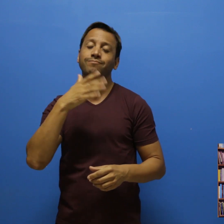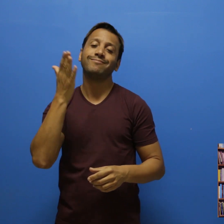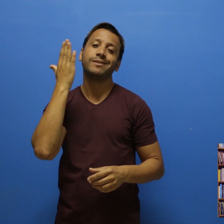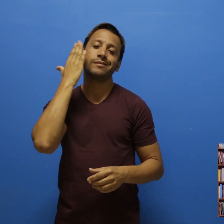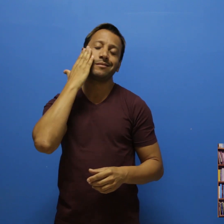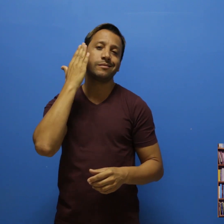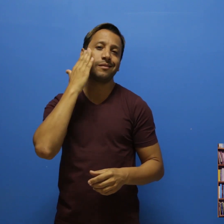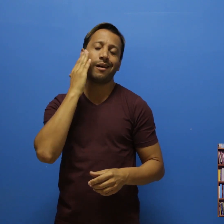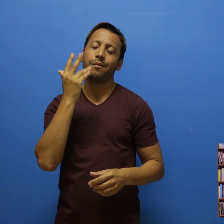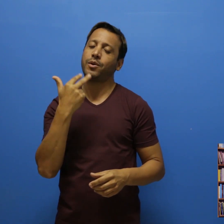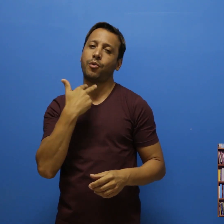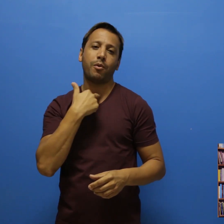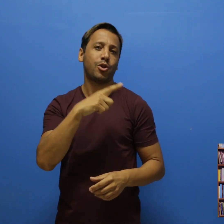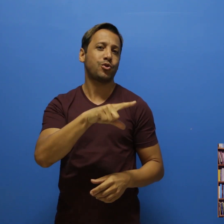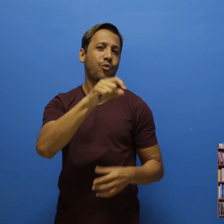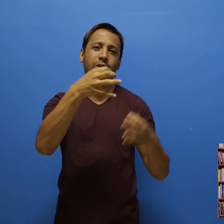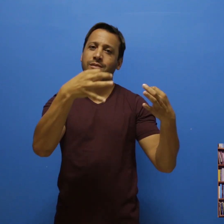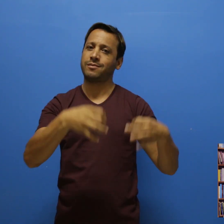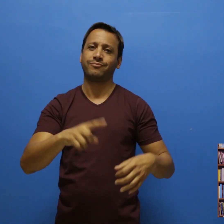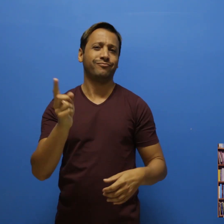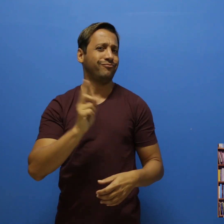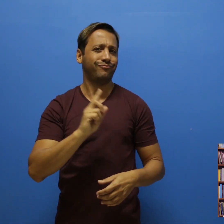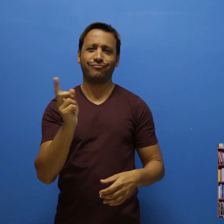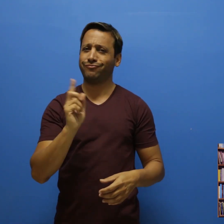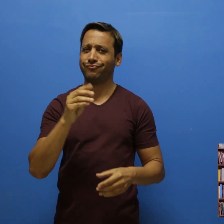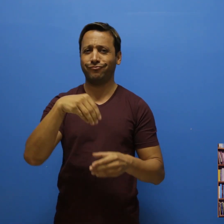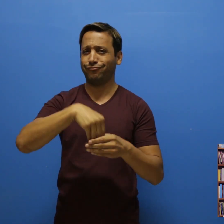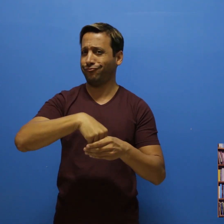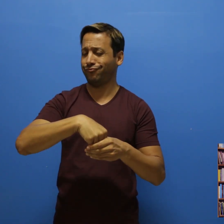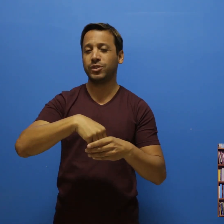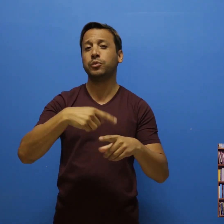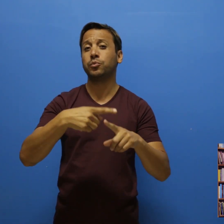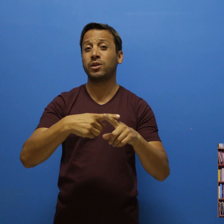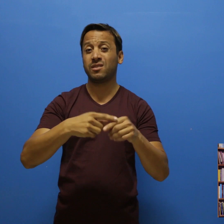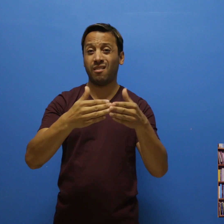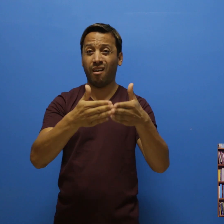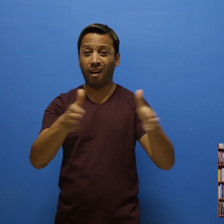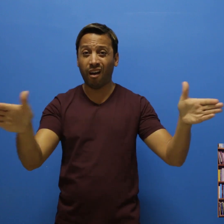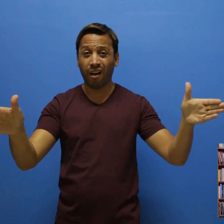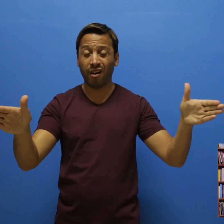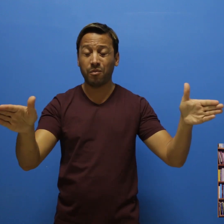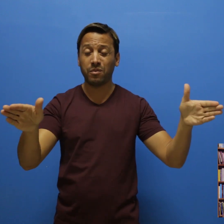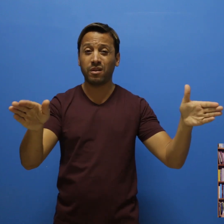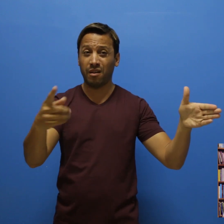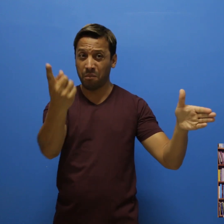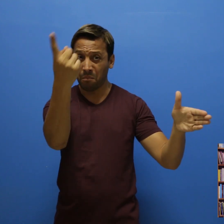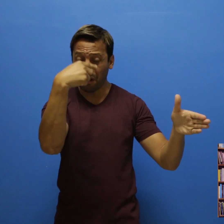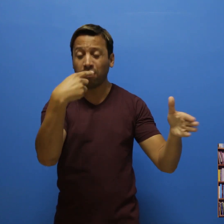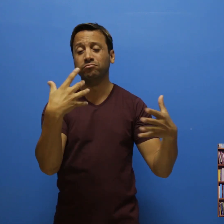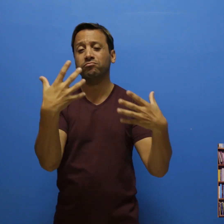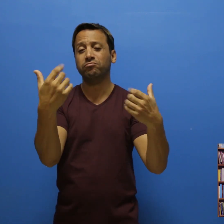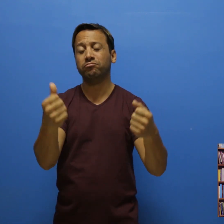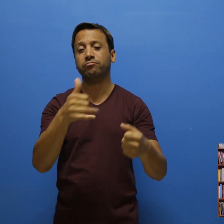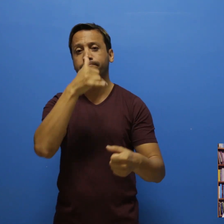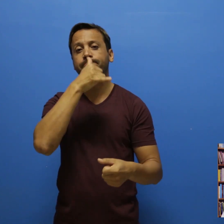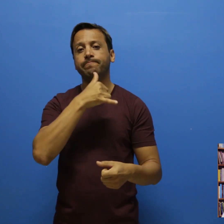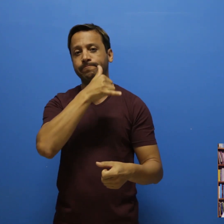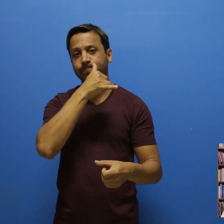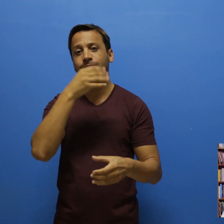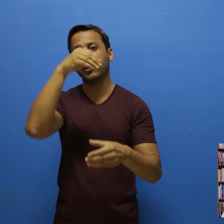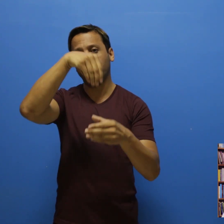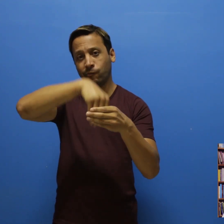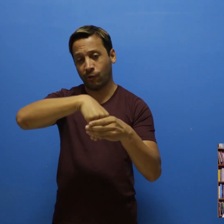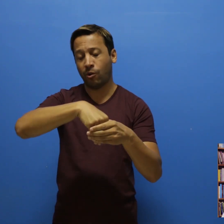escolha ao participar do processo eleitoral. Se o processo era aberto, ele tinha que votar naquele que os poderosos do seu local, da